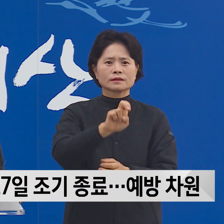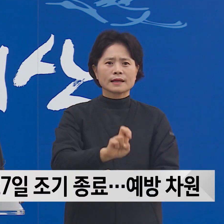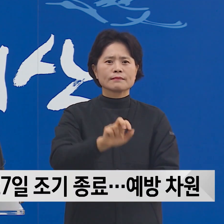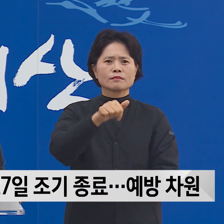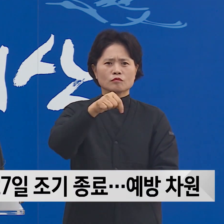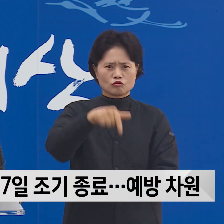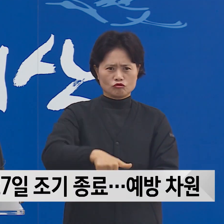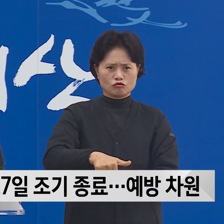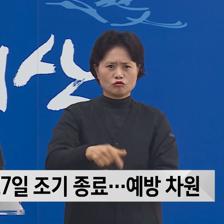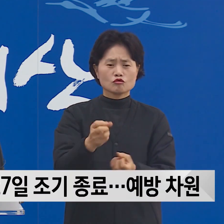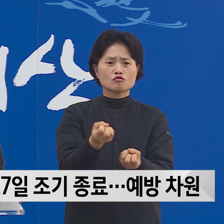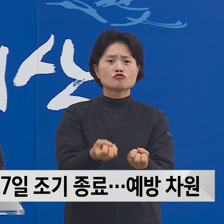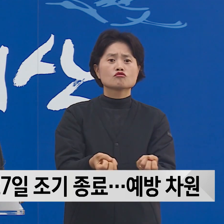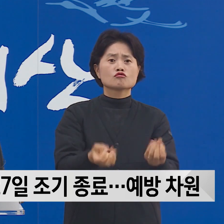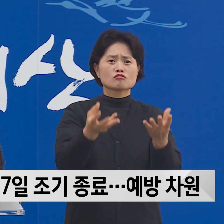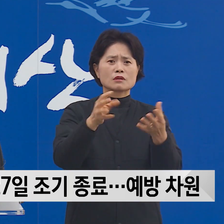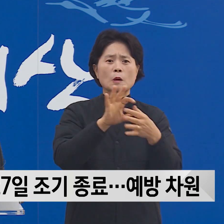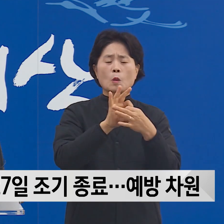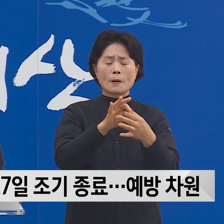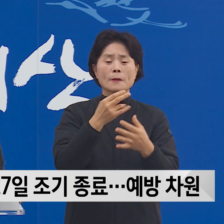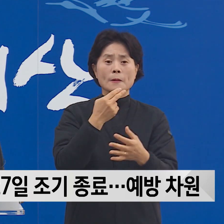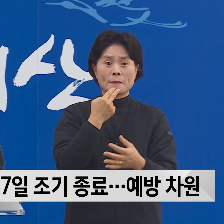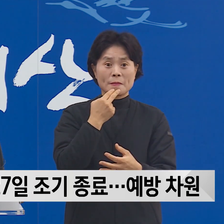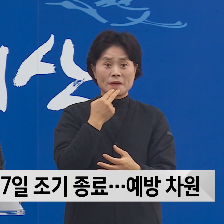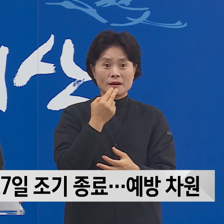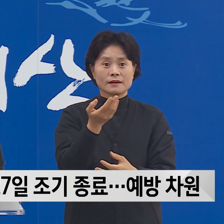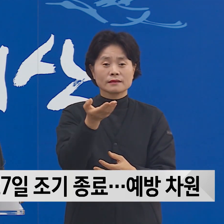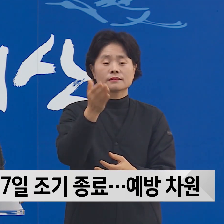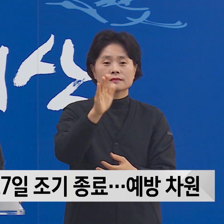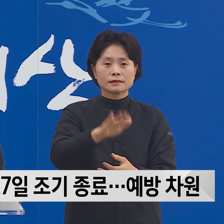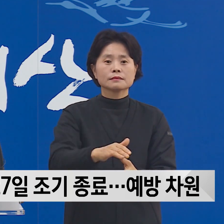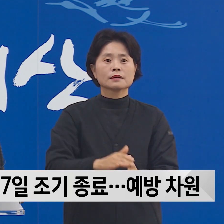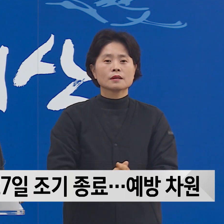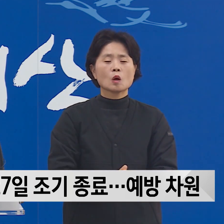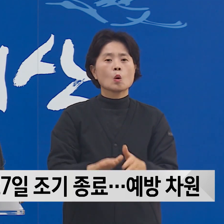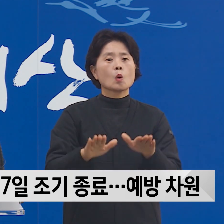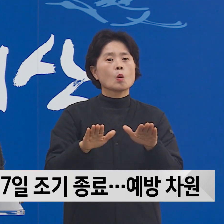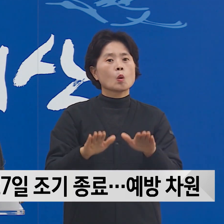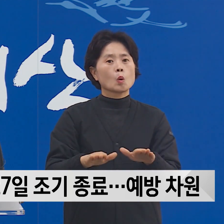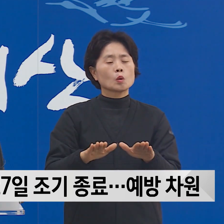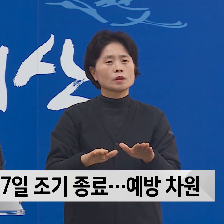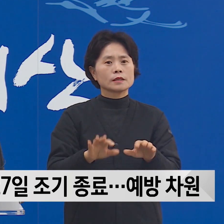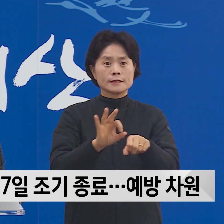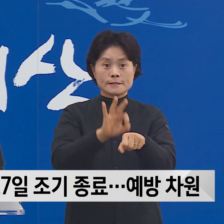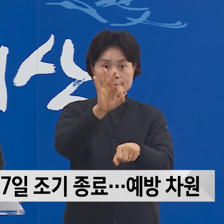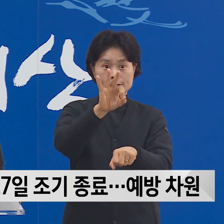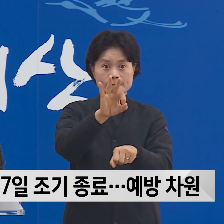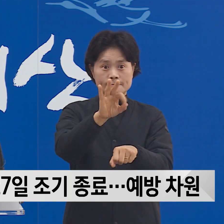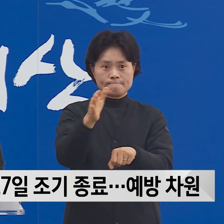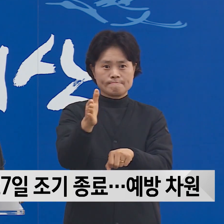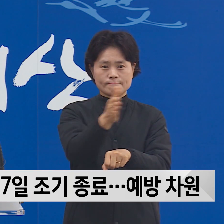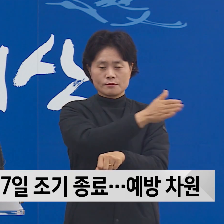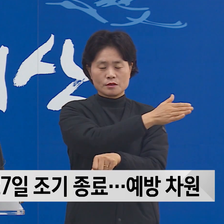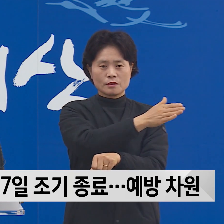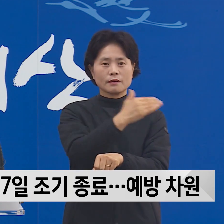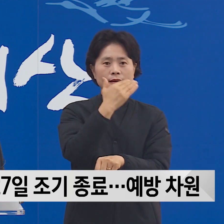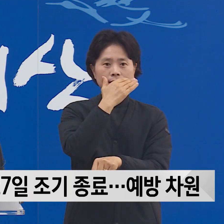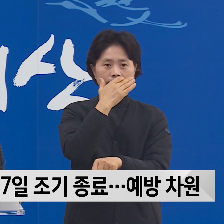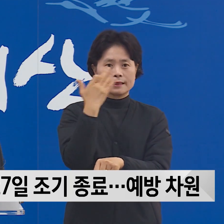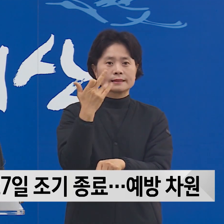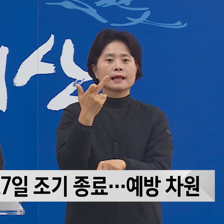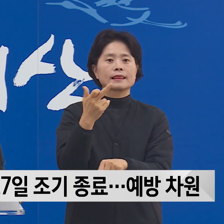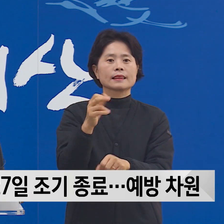이와는 큰 관계가 없습니다만은 그래도 저희들은 오늘 10시를 기해서